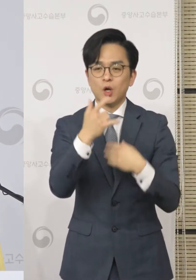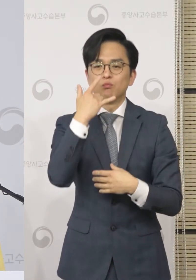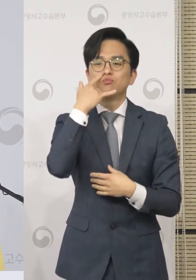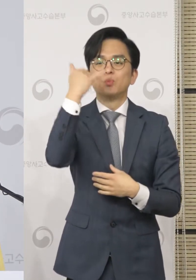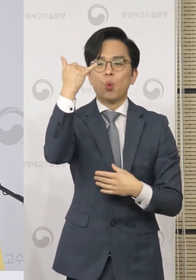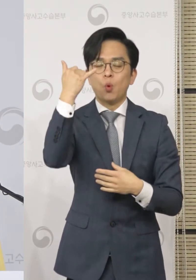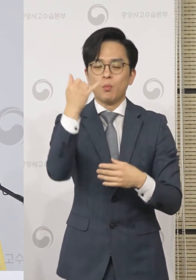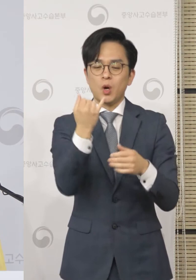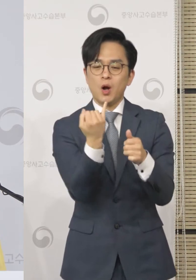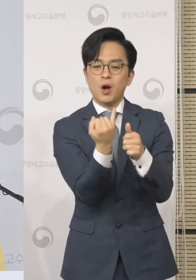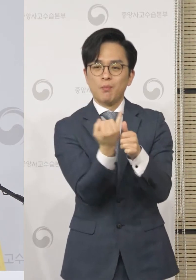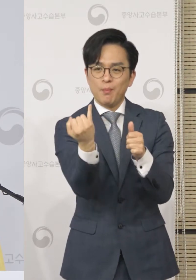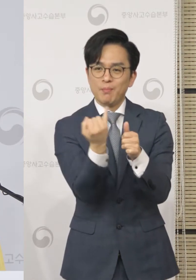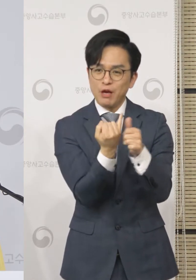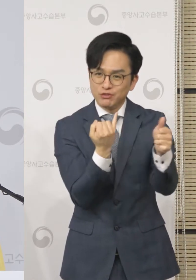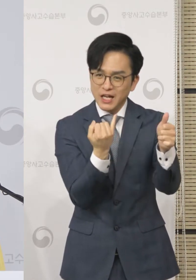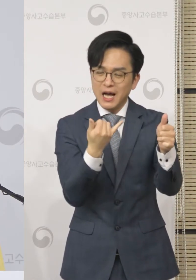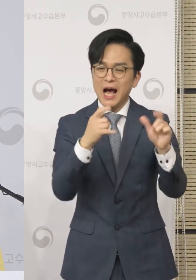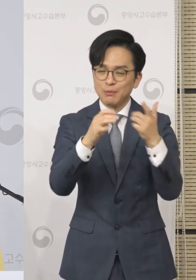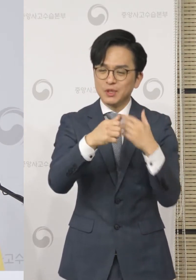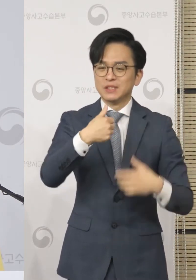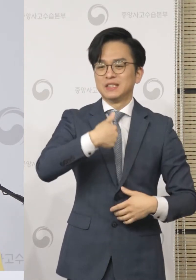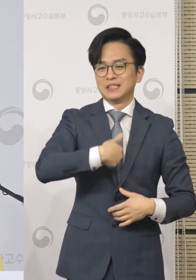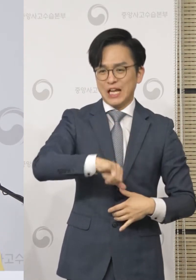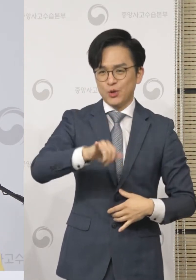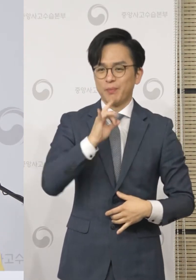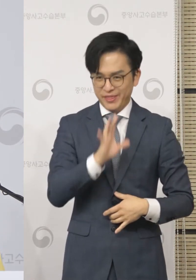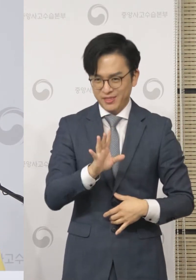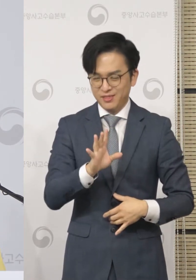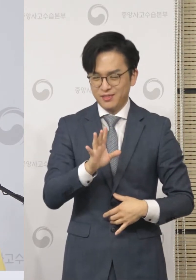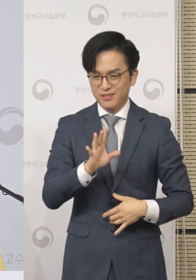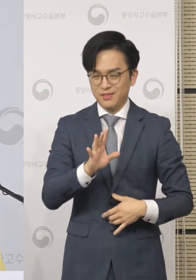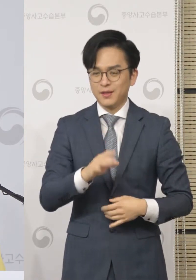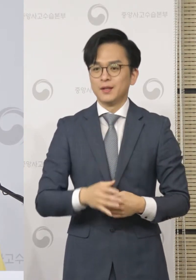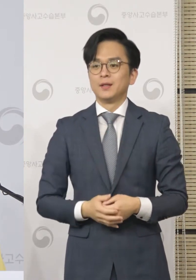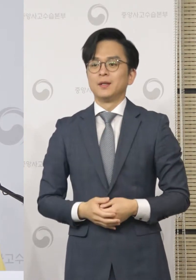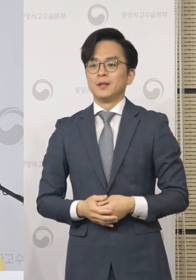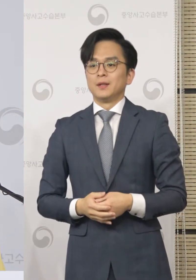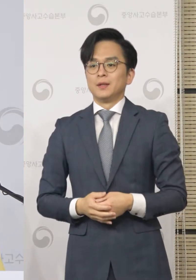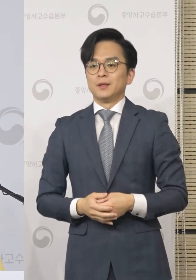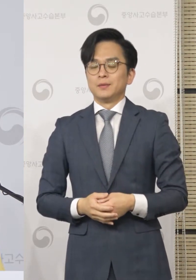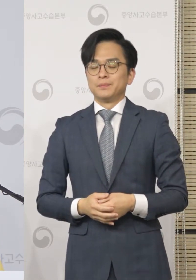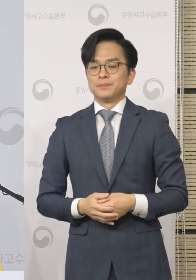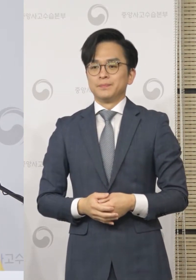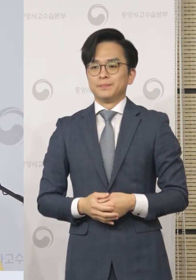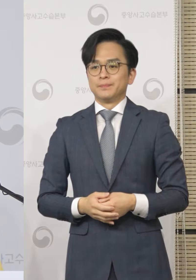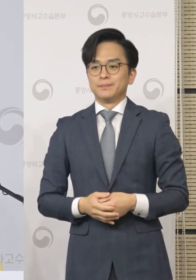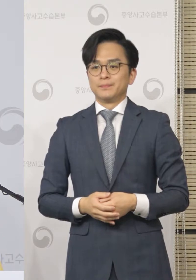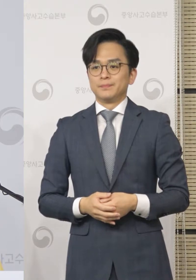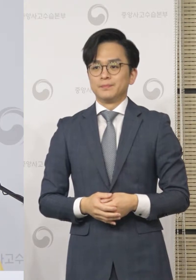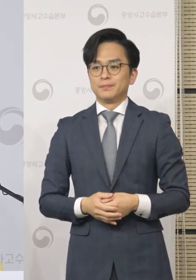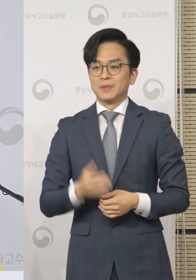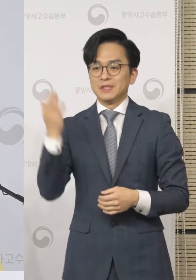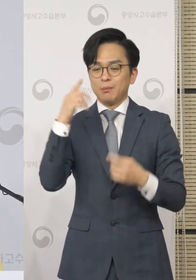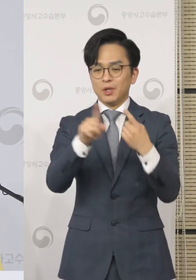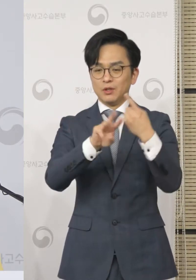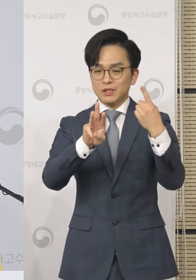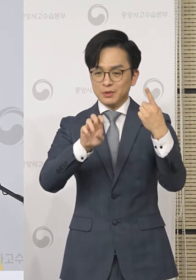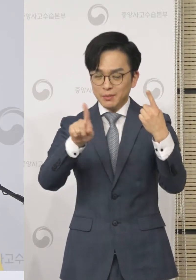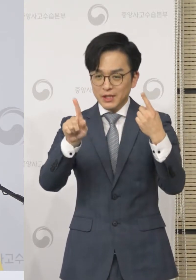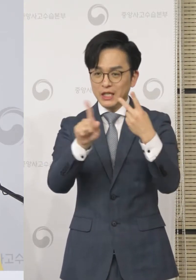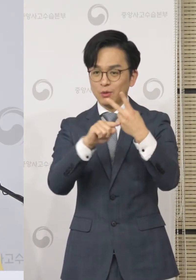부모, 배우자, 자녀 등을 말합니다. 금번 3차 교민 이송도